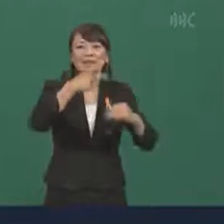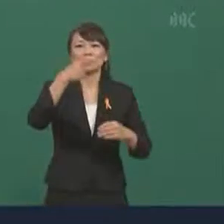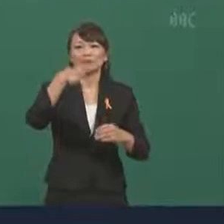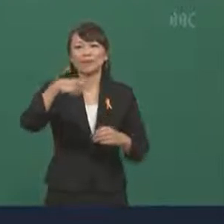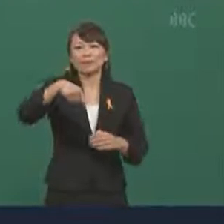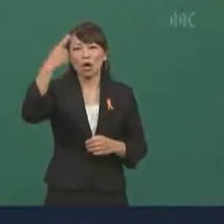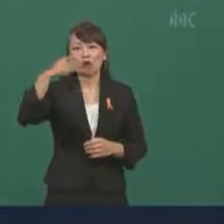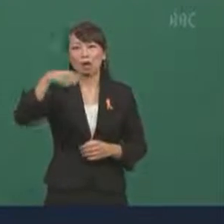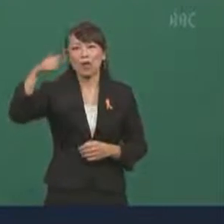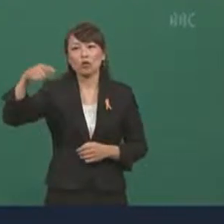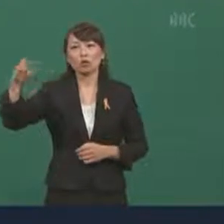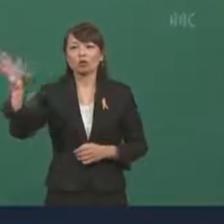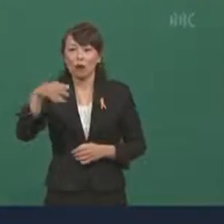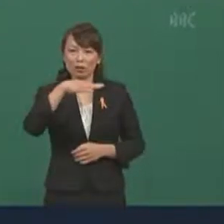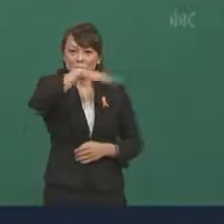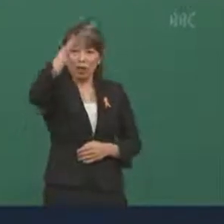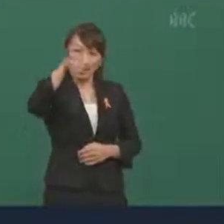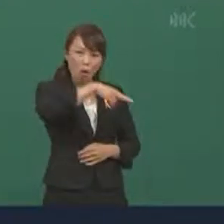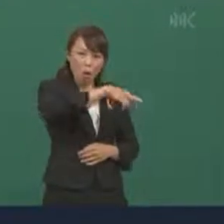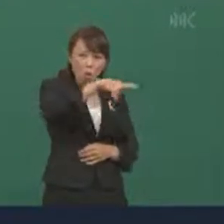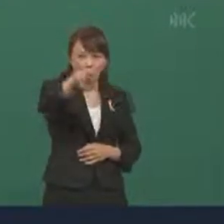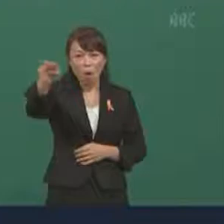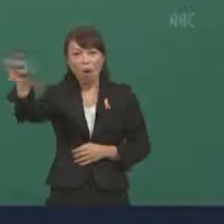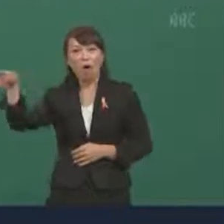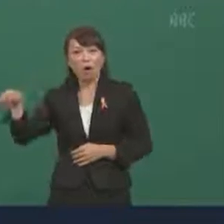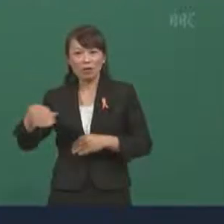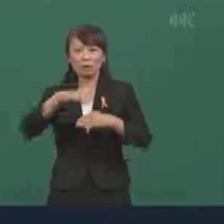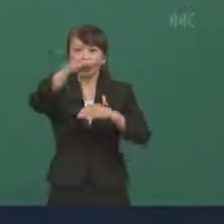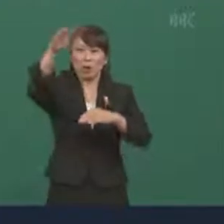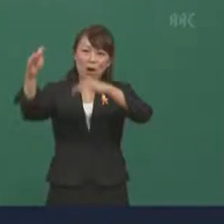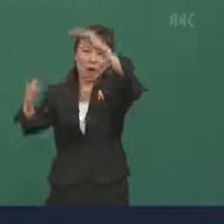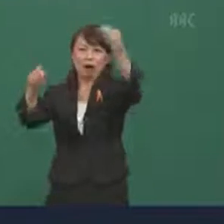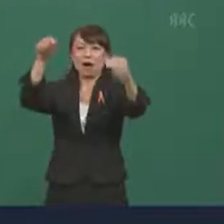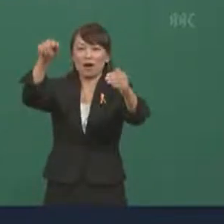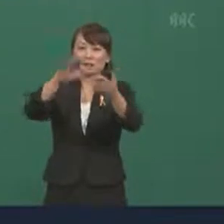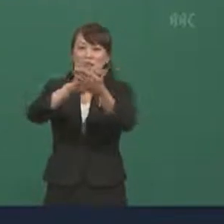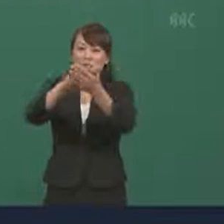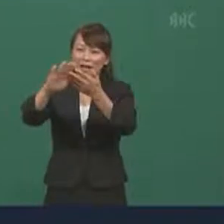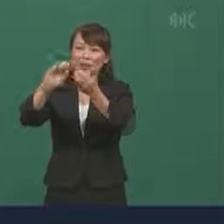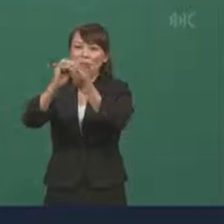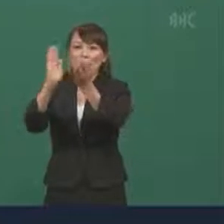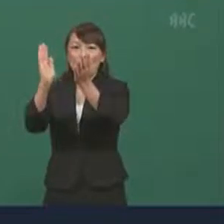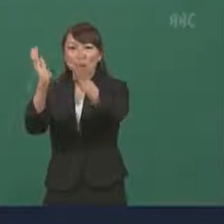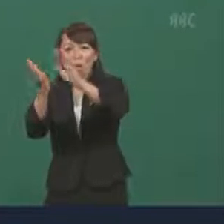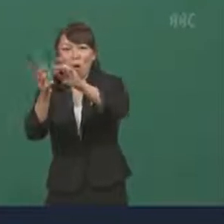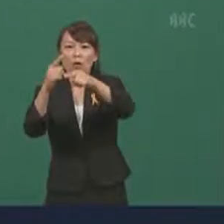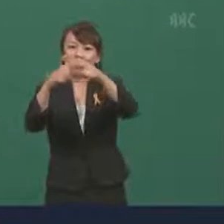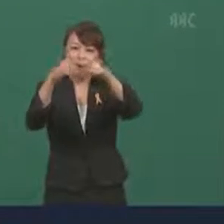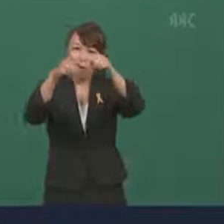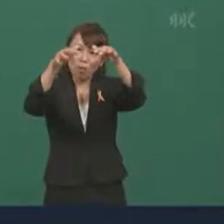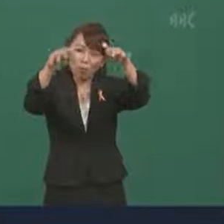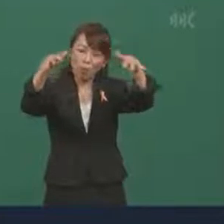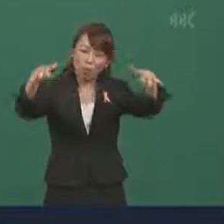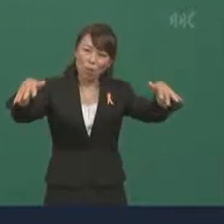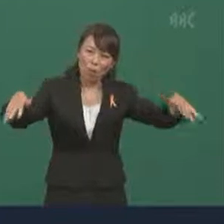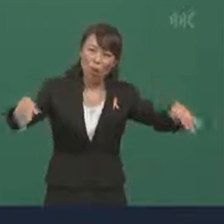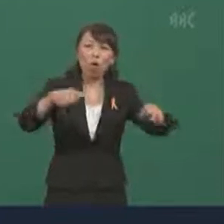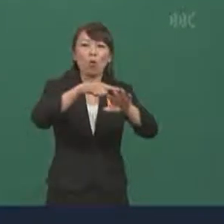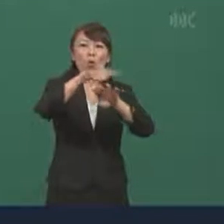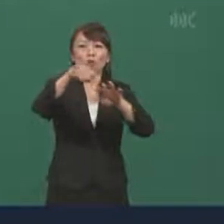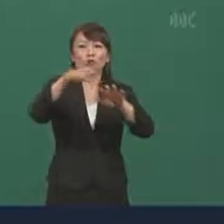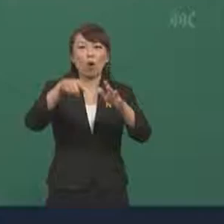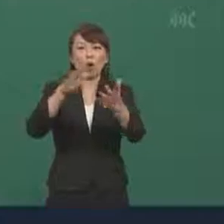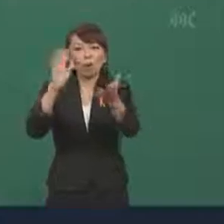標高1100メートルから眺めると、山頂付近が鮮やかに色づいていて、中